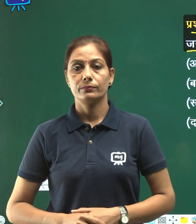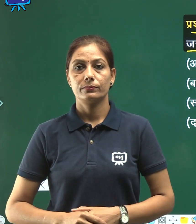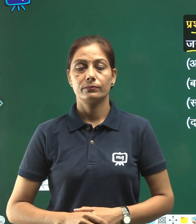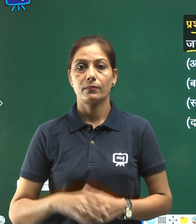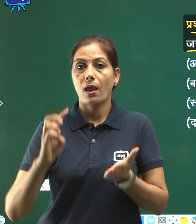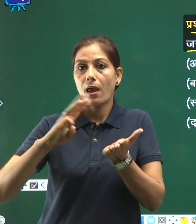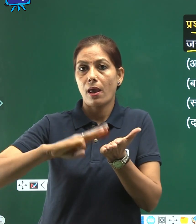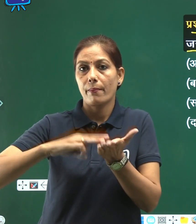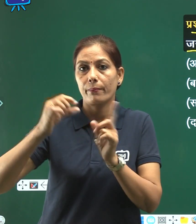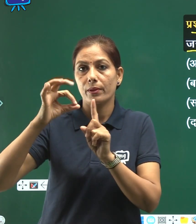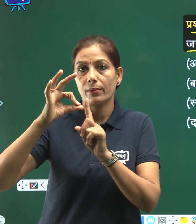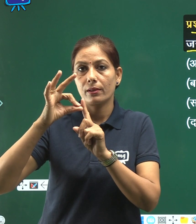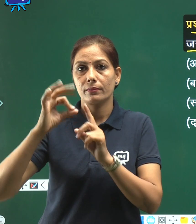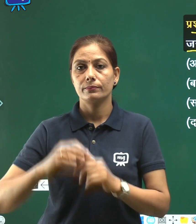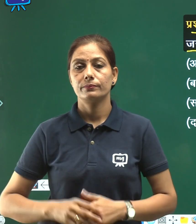मध्य प्रदेश में,